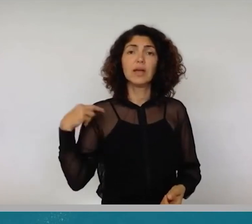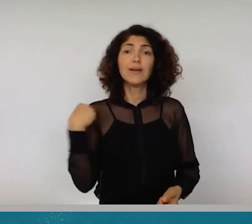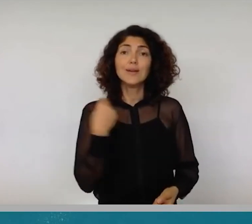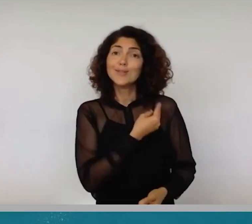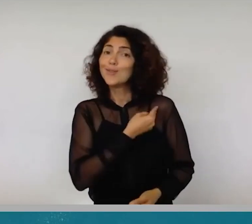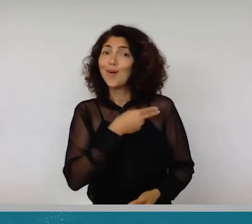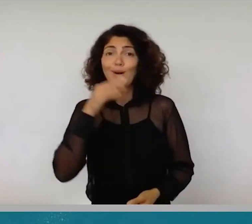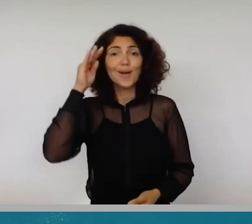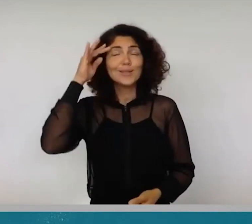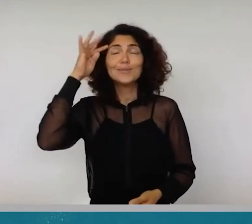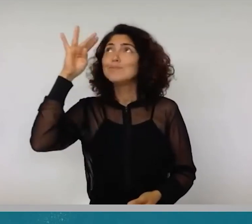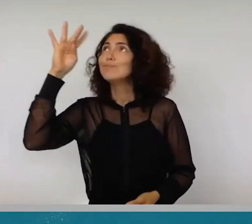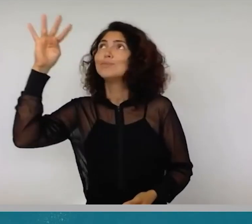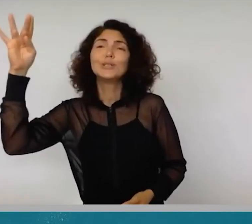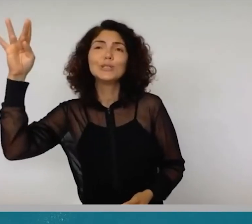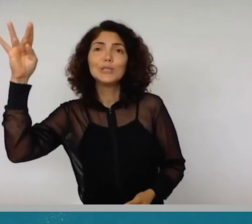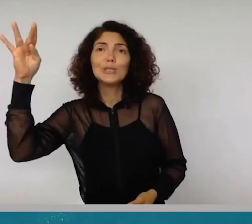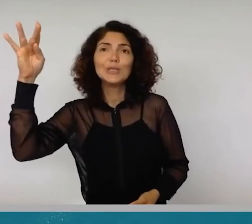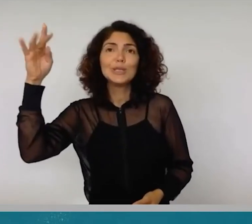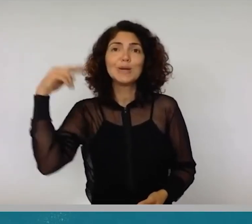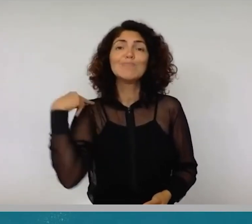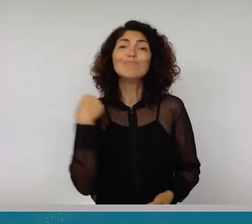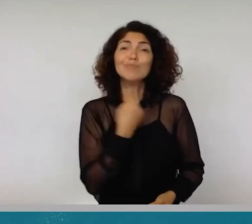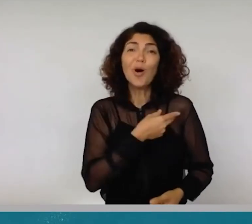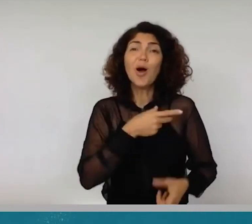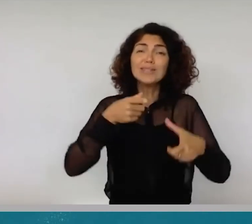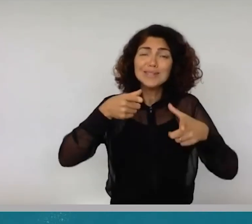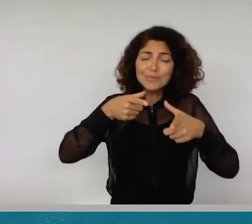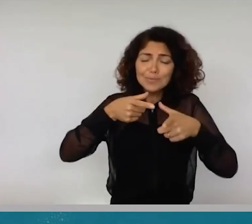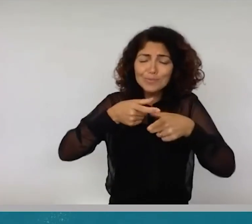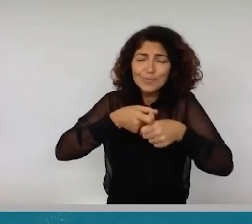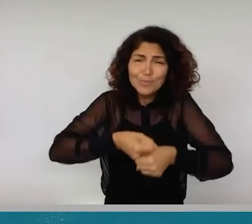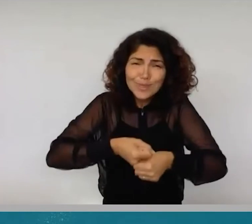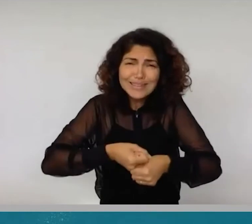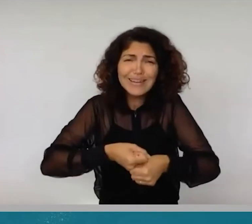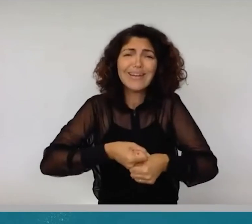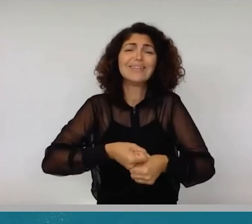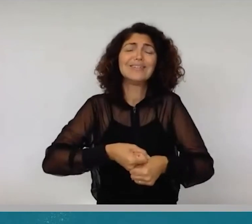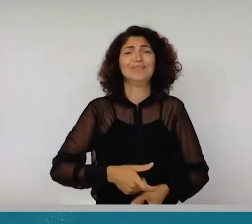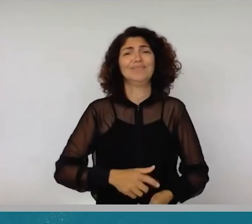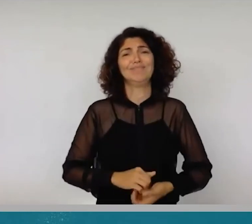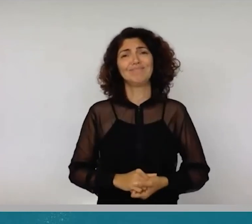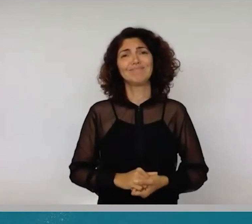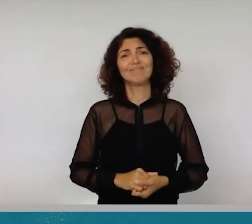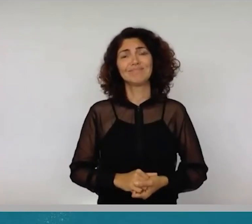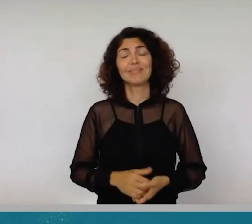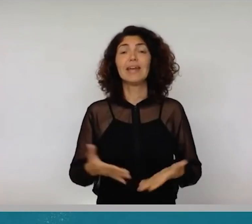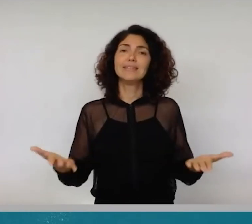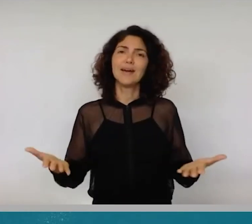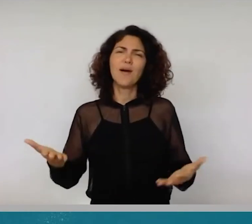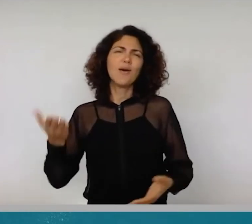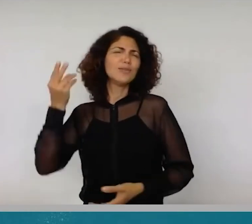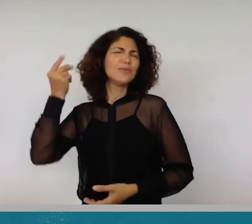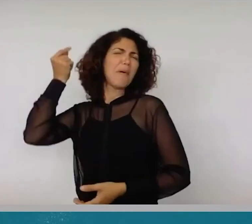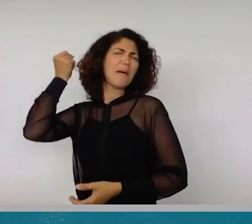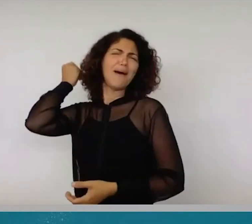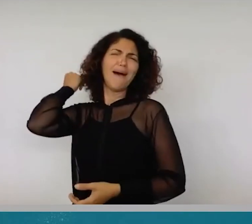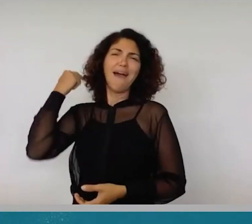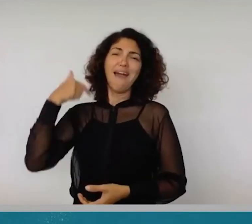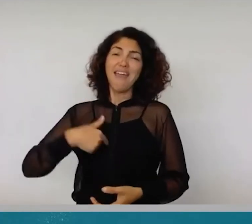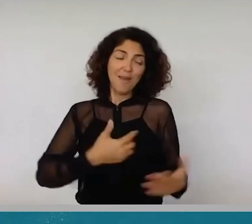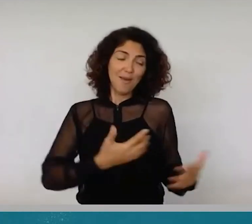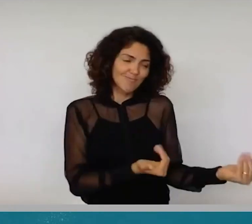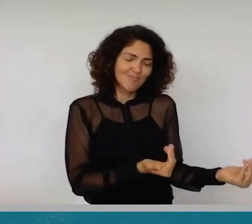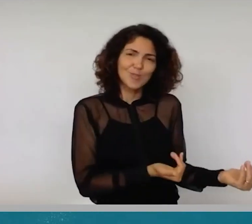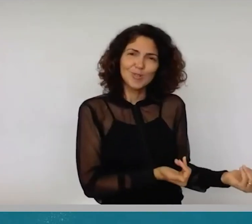pequenez. Uma vez, eu quando jovem, certo? E fui numa praia, e o mar estava revolto,